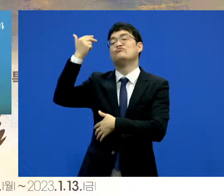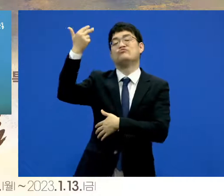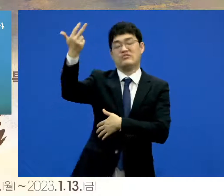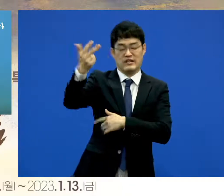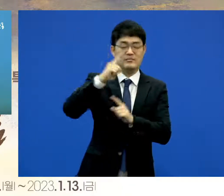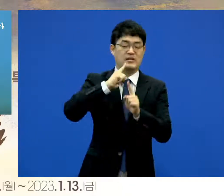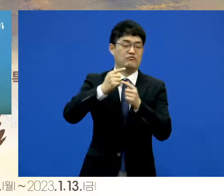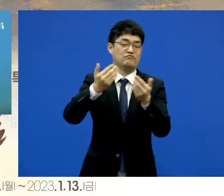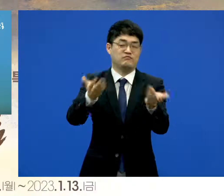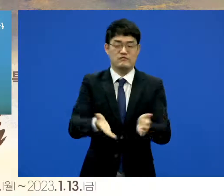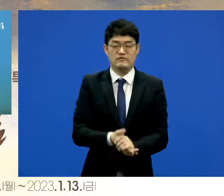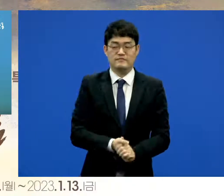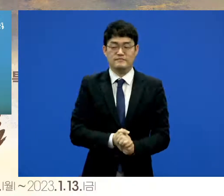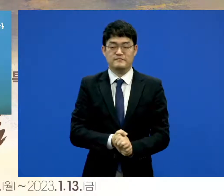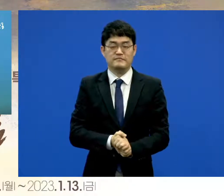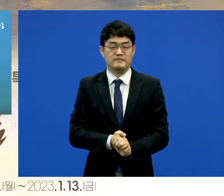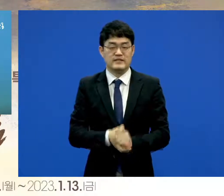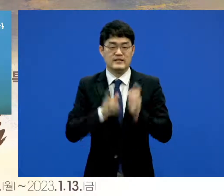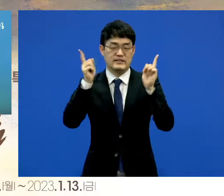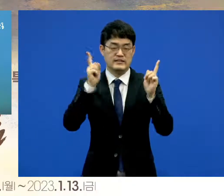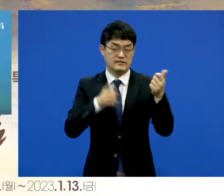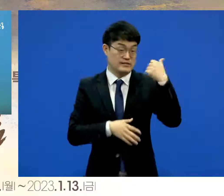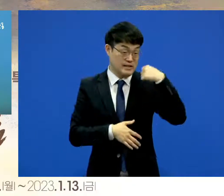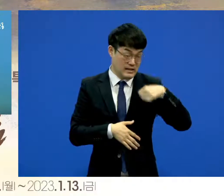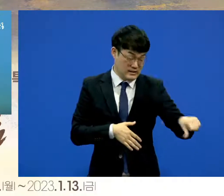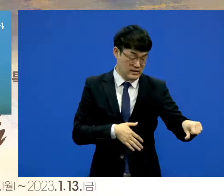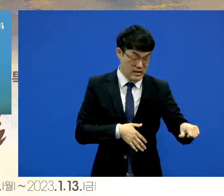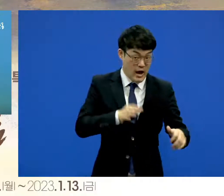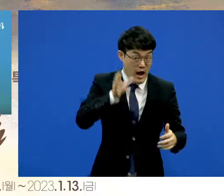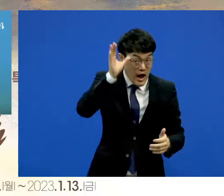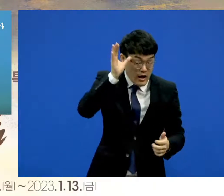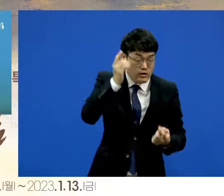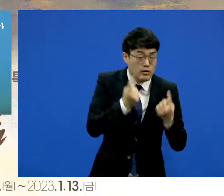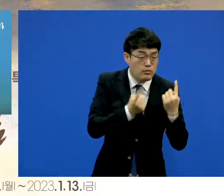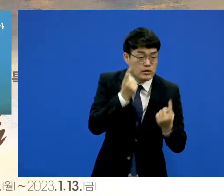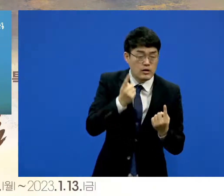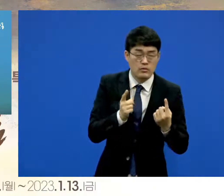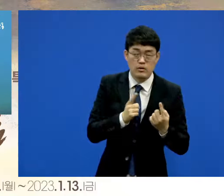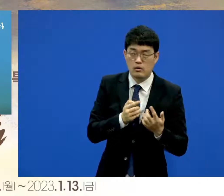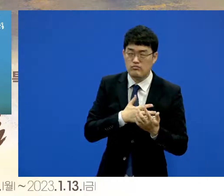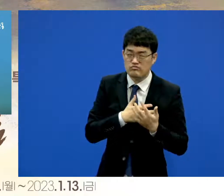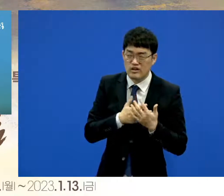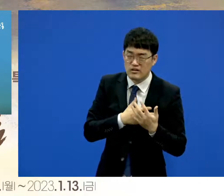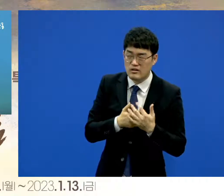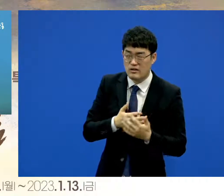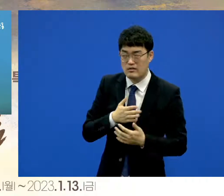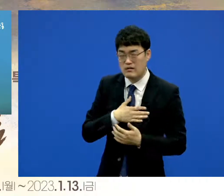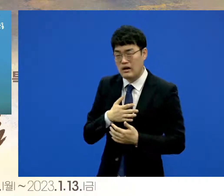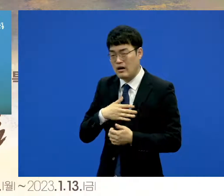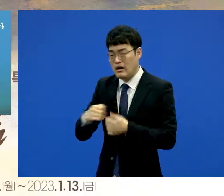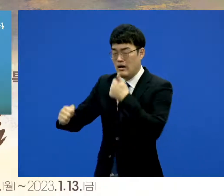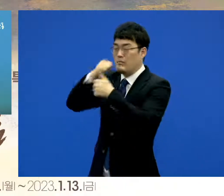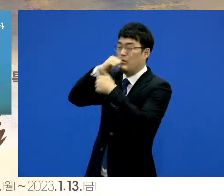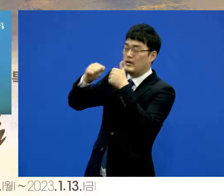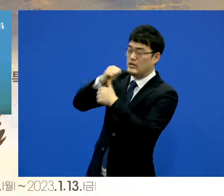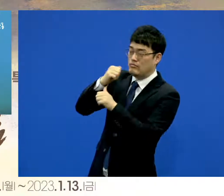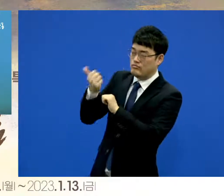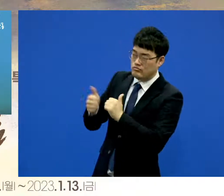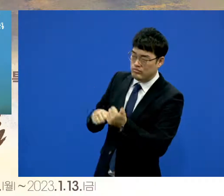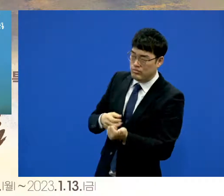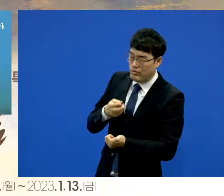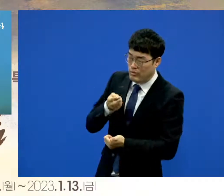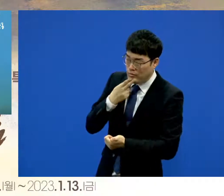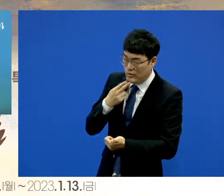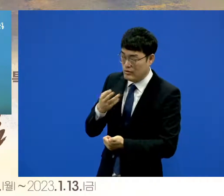탕자는 그에게 무슨 일이 일어날지 모릅니다. 기대보다 불안이 더 커요. 그저 품꾼의 하나로만, 아니 맞아 죽지만 않는다면 이게